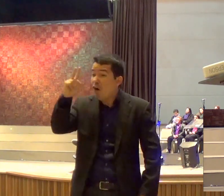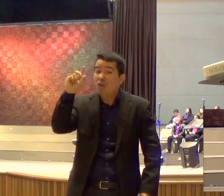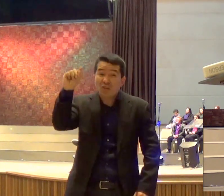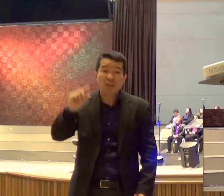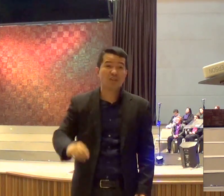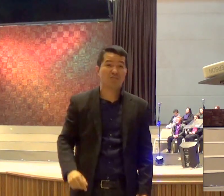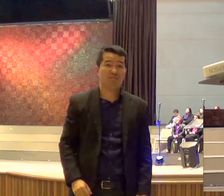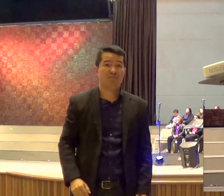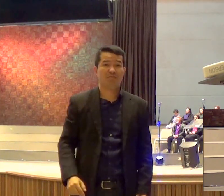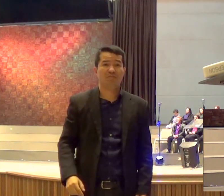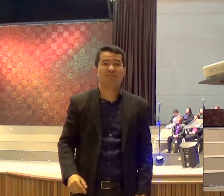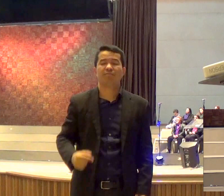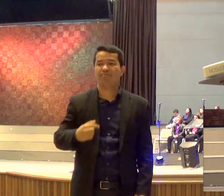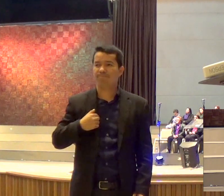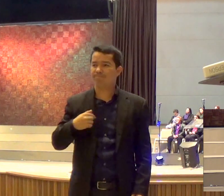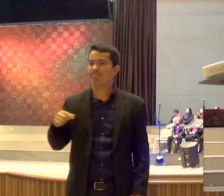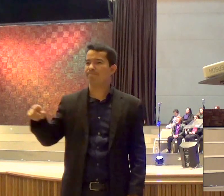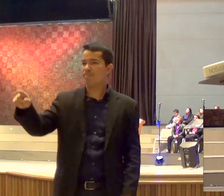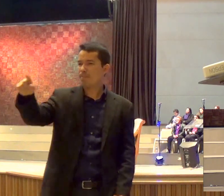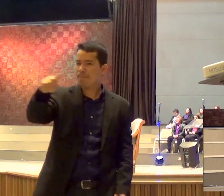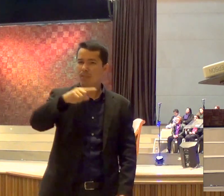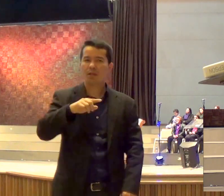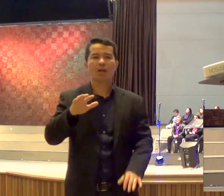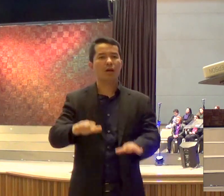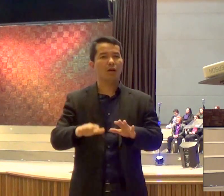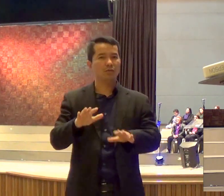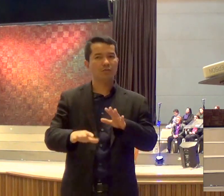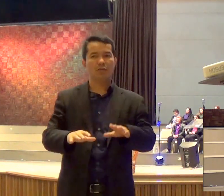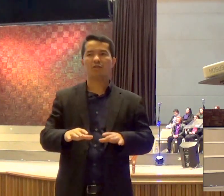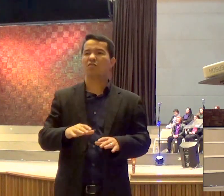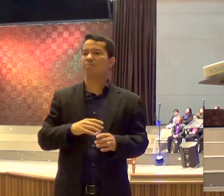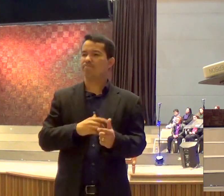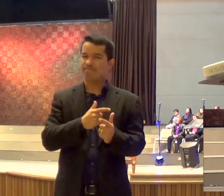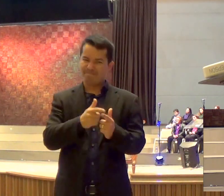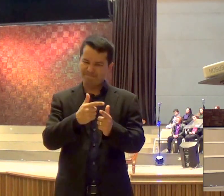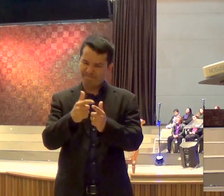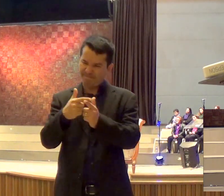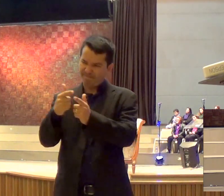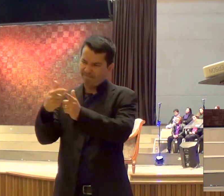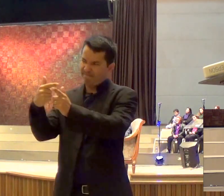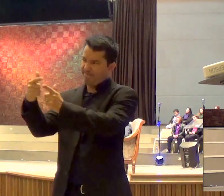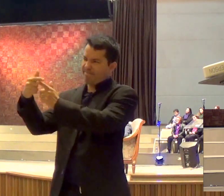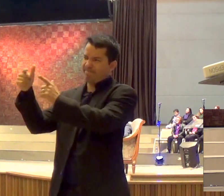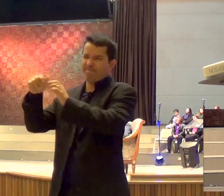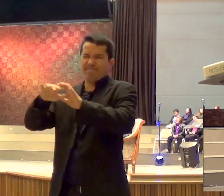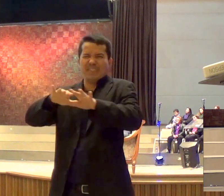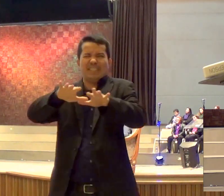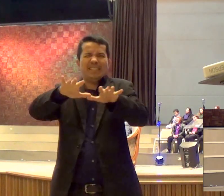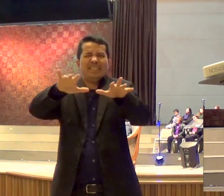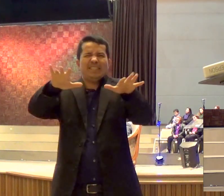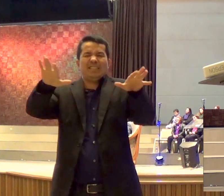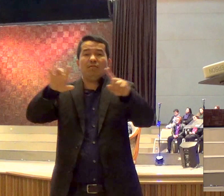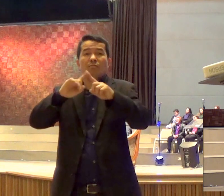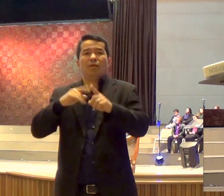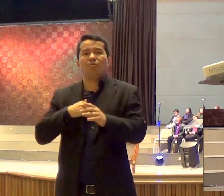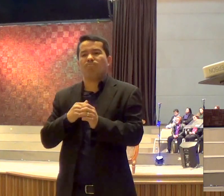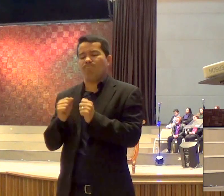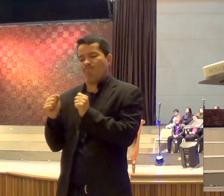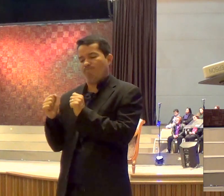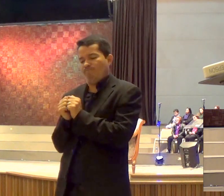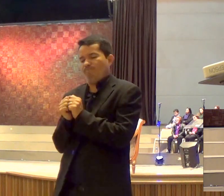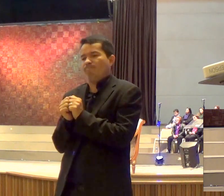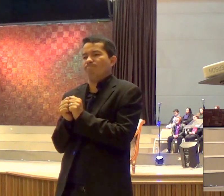em navegarmos pelos Mares da vida com o senhor me lembro